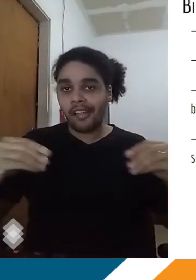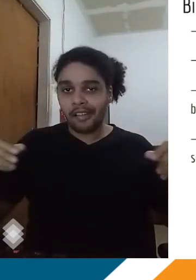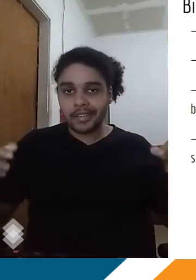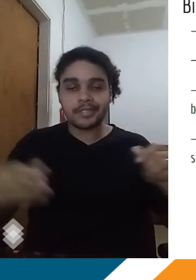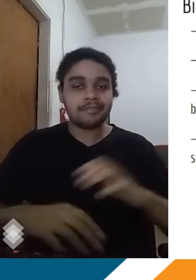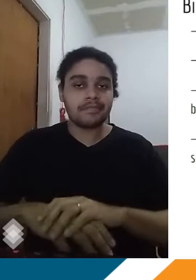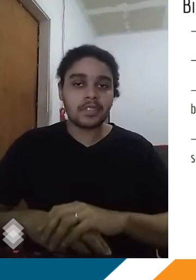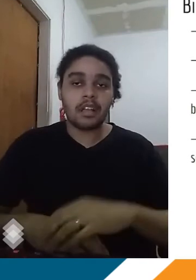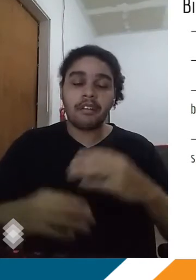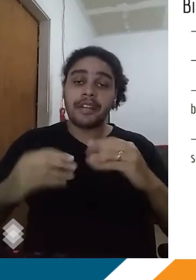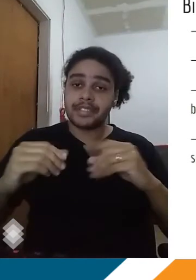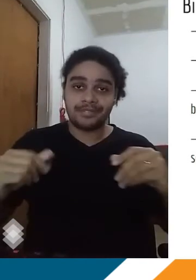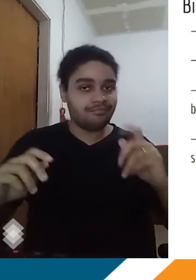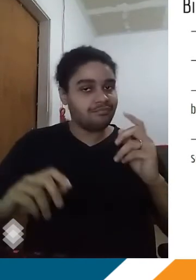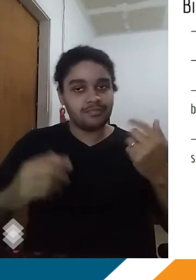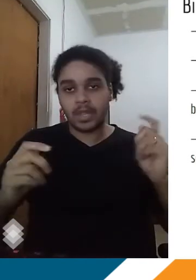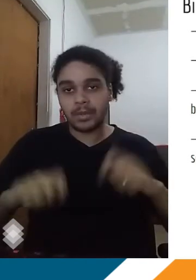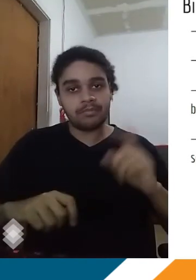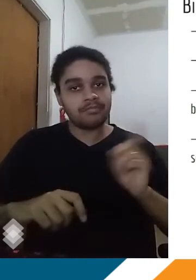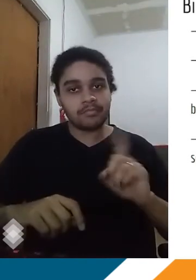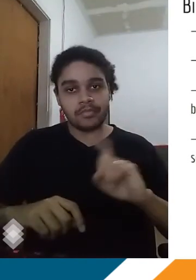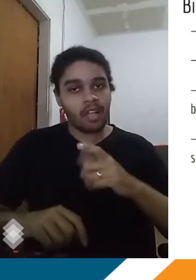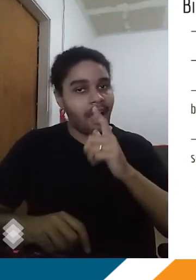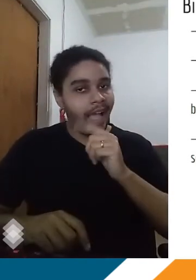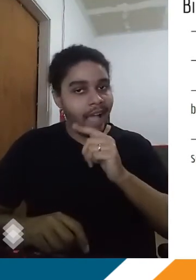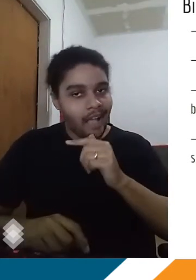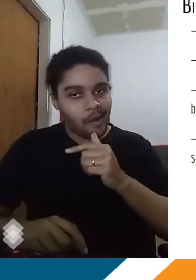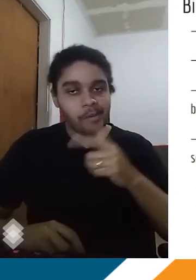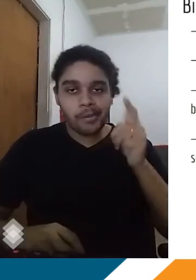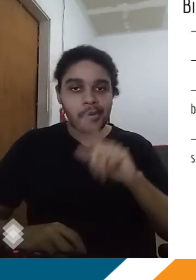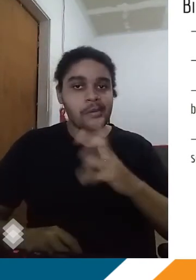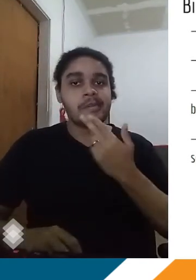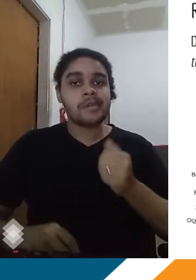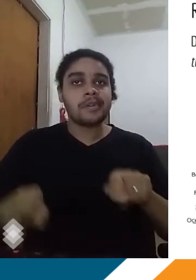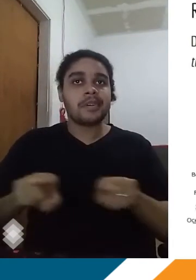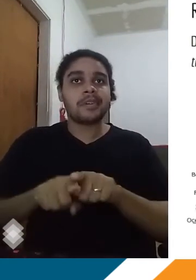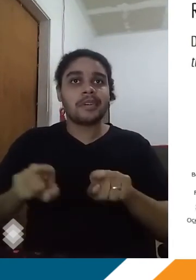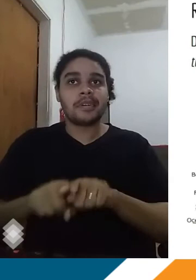portanto, solos que não são capazes de reter água e nem nutrientes.